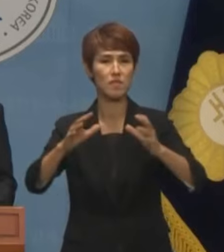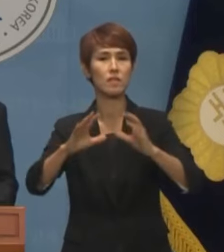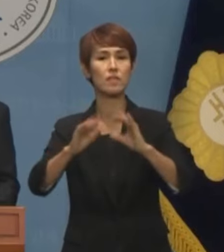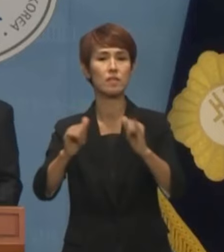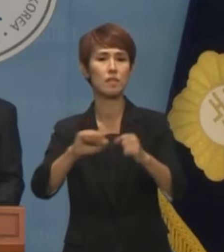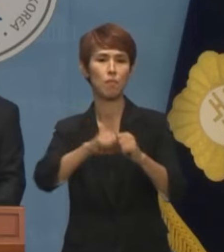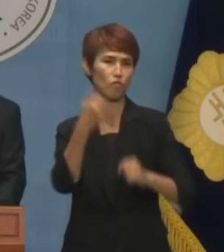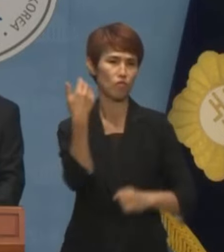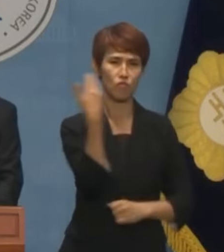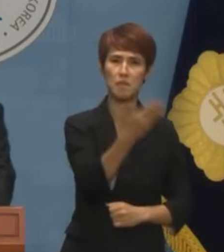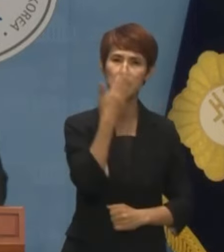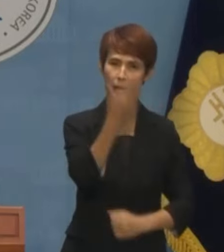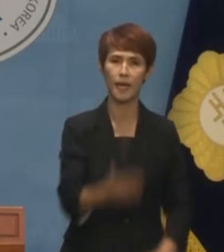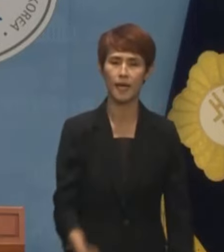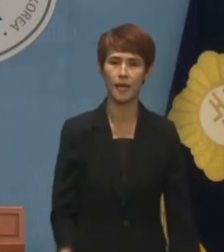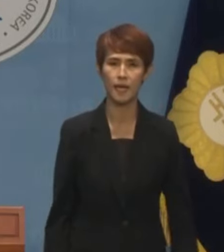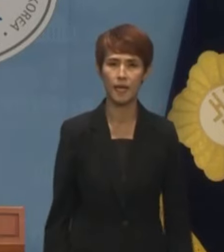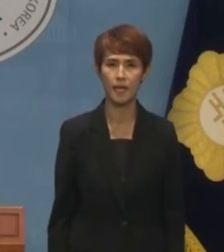감사합니다.